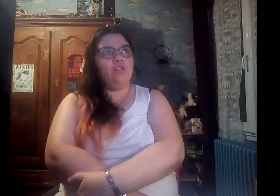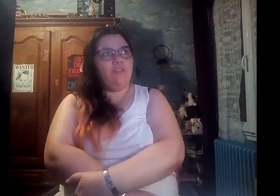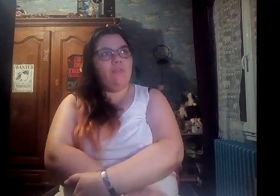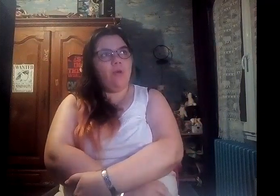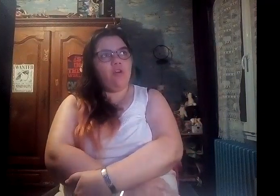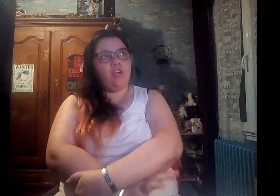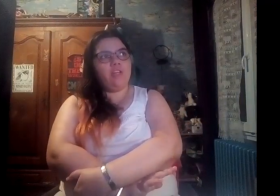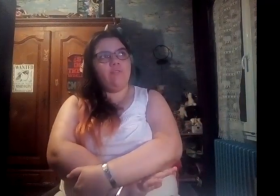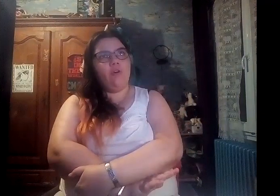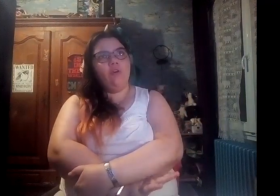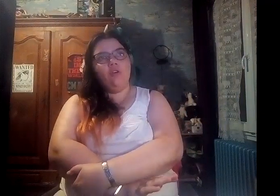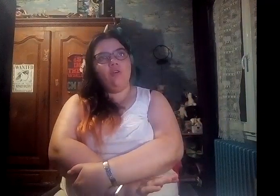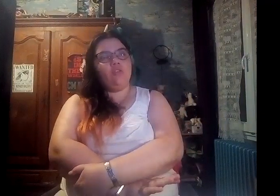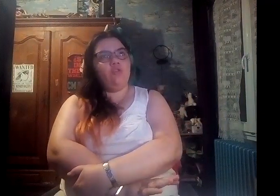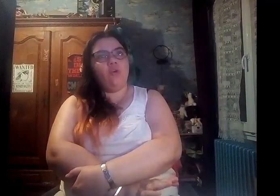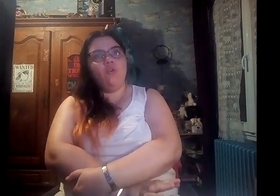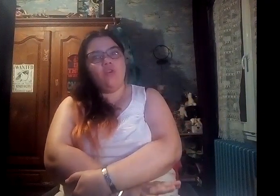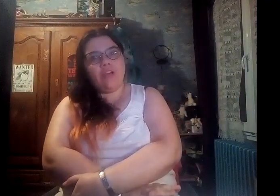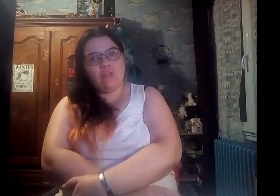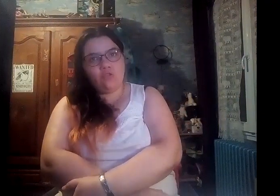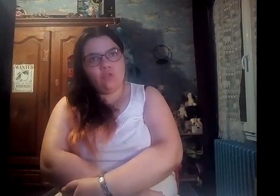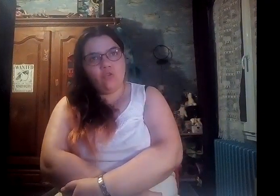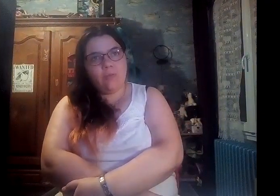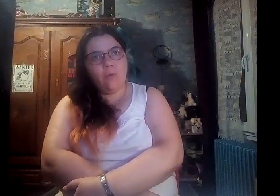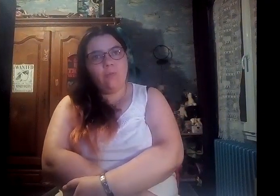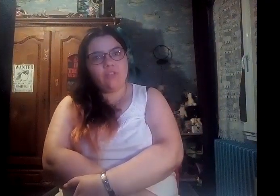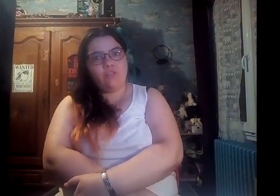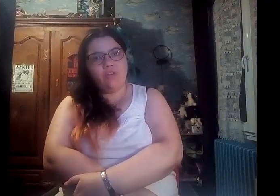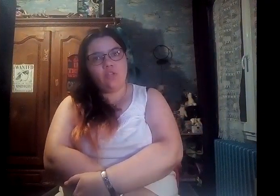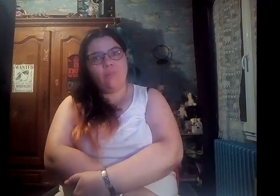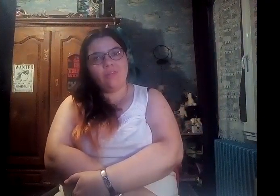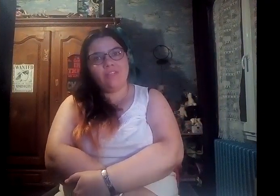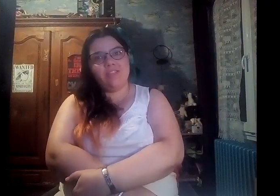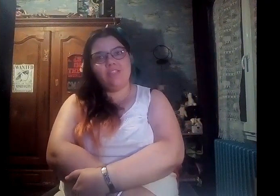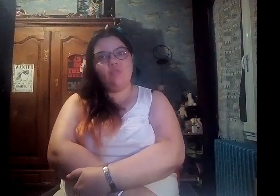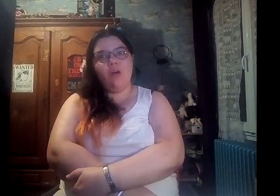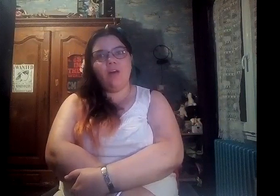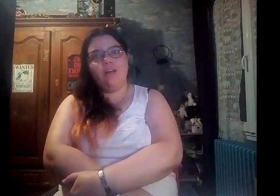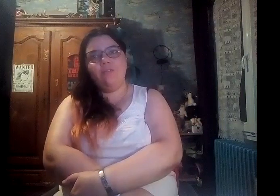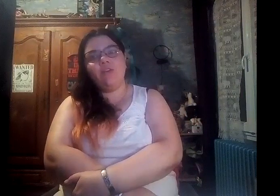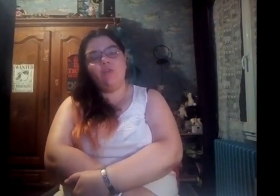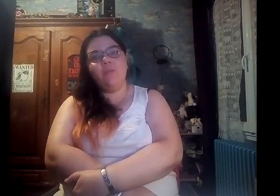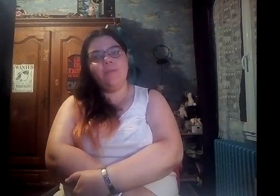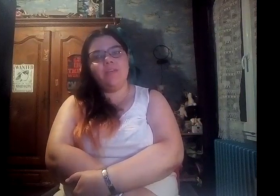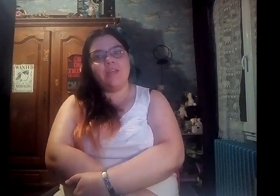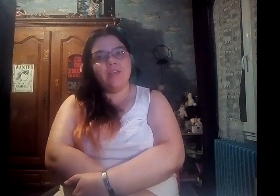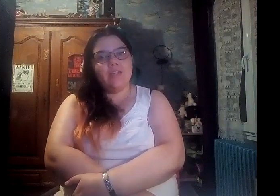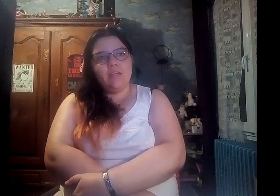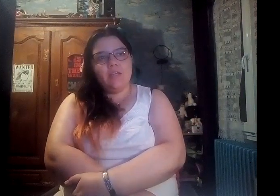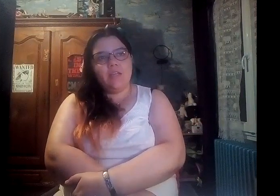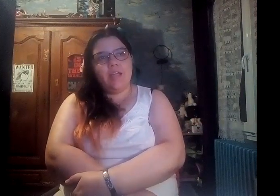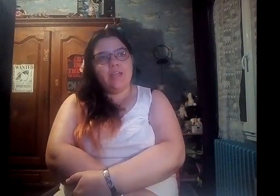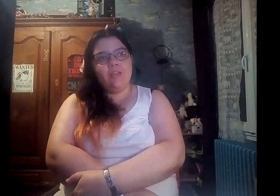j'ai fait mes recherches avant sur les réseaux sociaux notamment pour voir ce que les gens pensaient de cette histoire avec le mimi qui est et il y a énormément